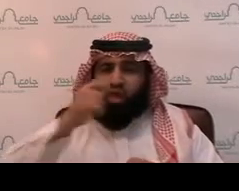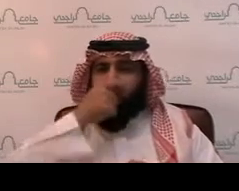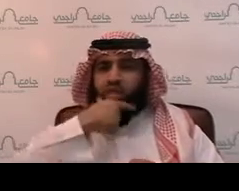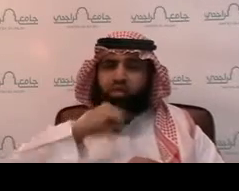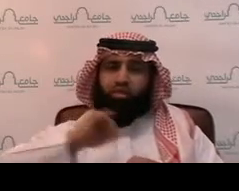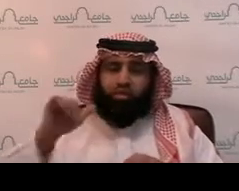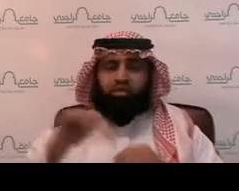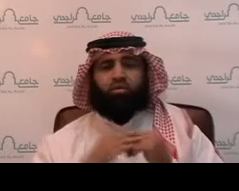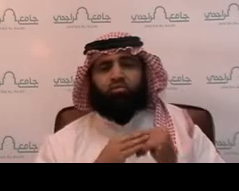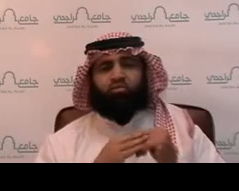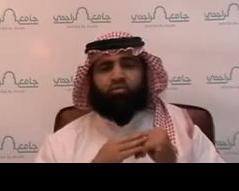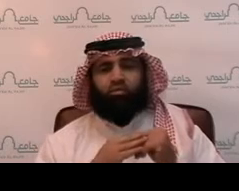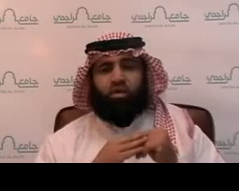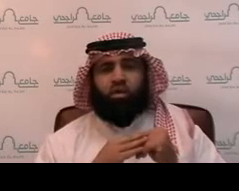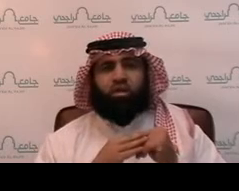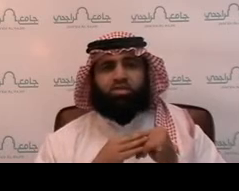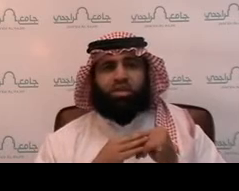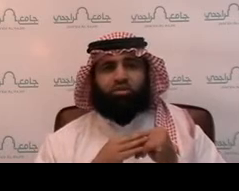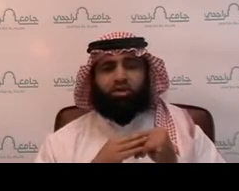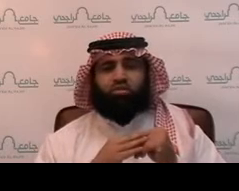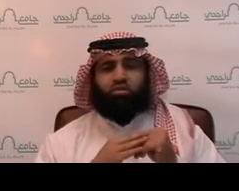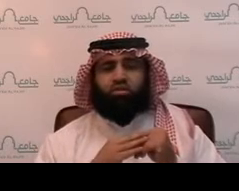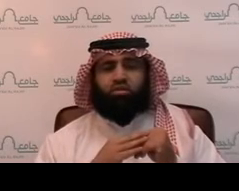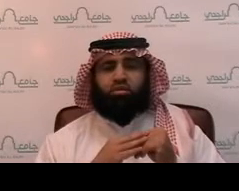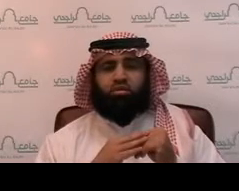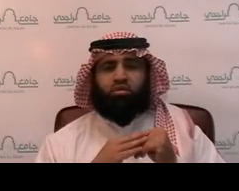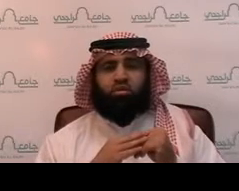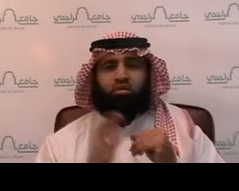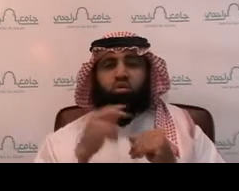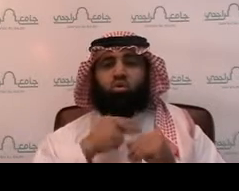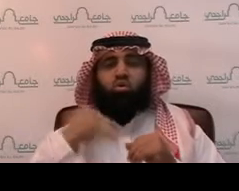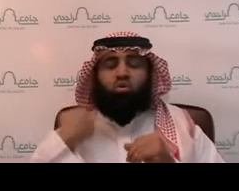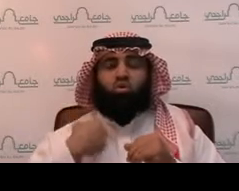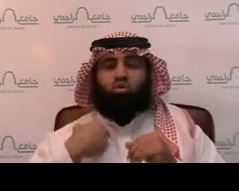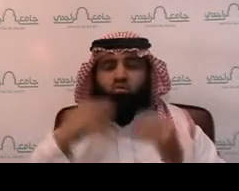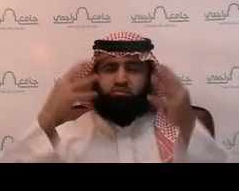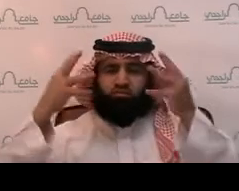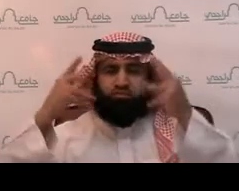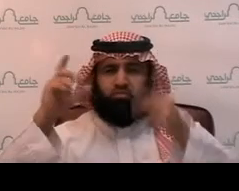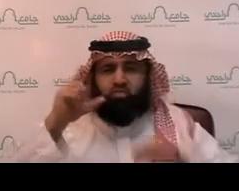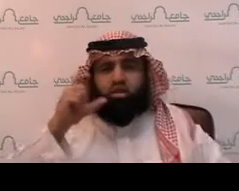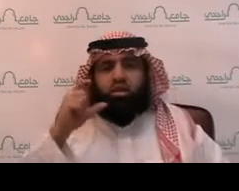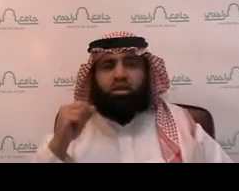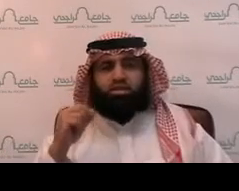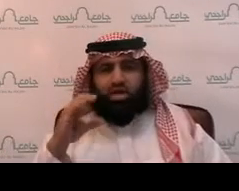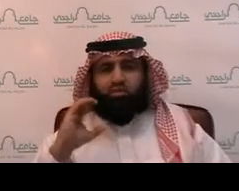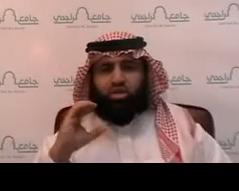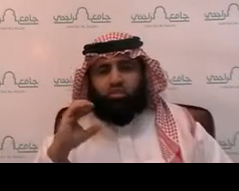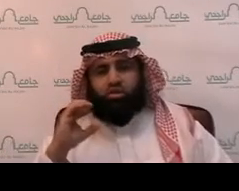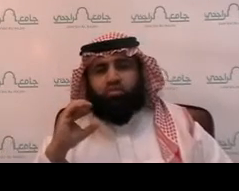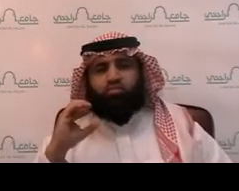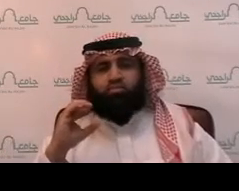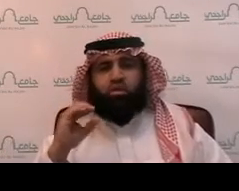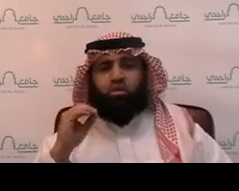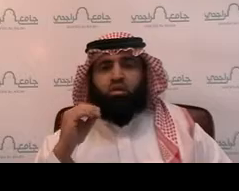فإن كثيرا من حكام المسلمين ودولهم لا يحكمون بالكتاب والسنة،